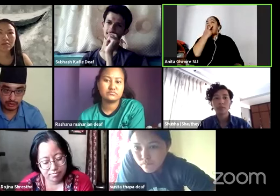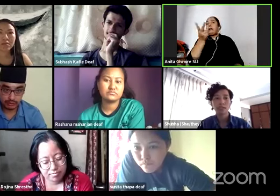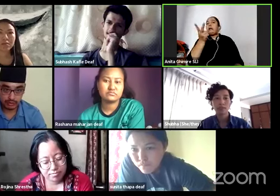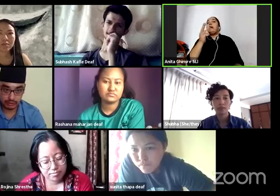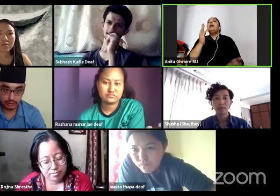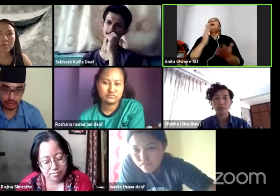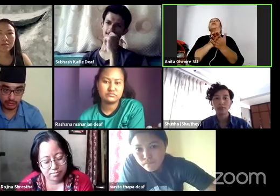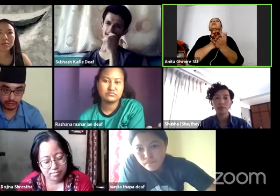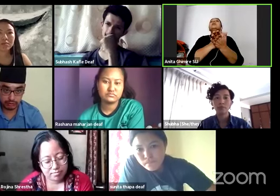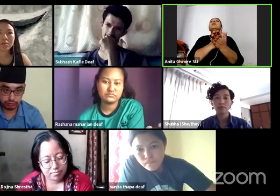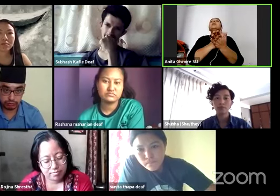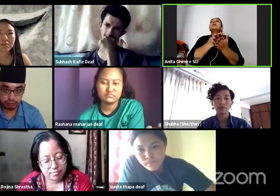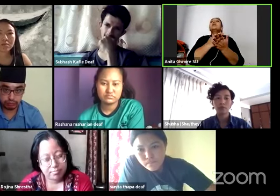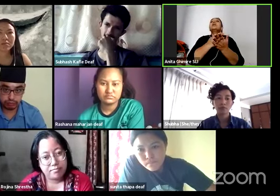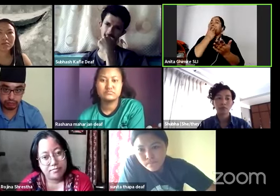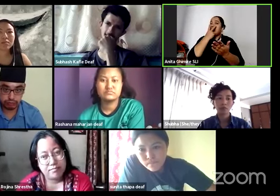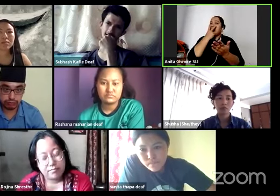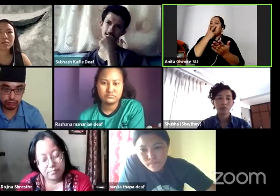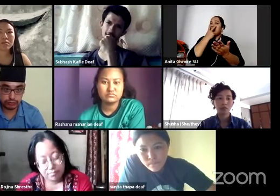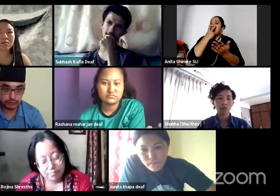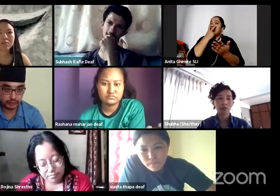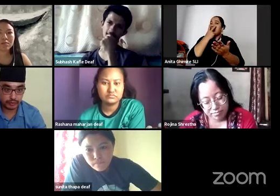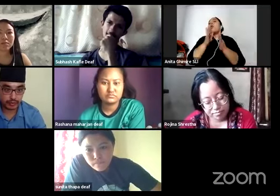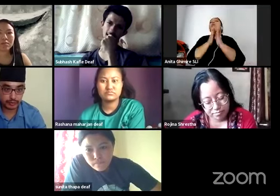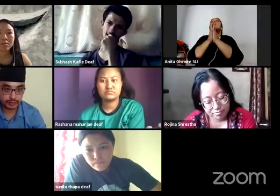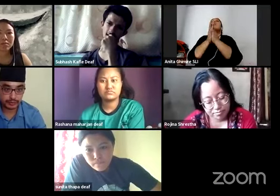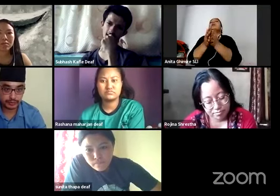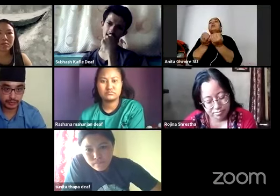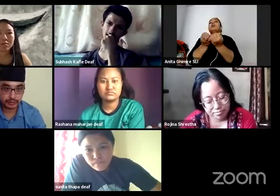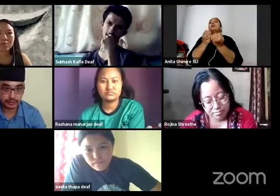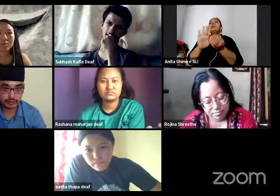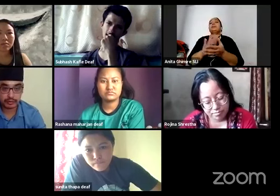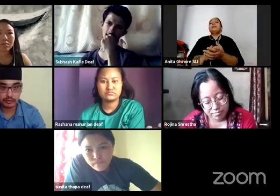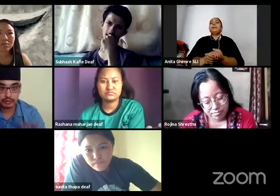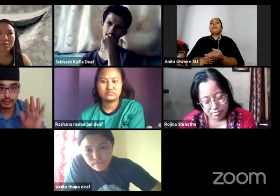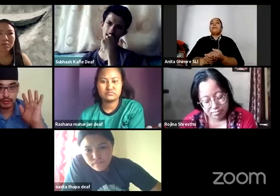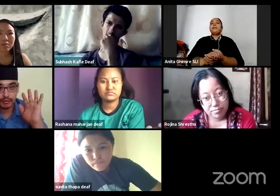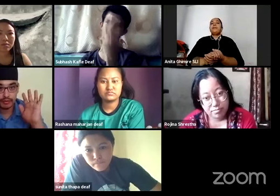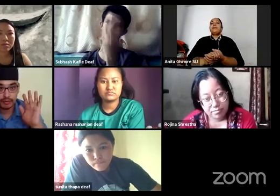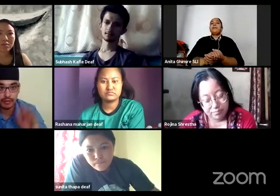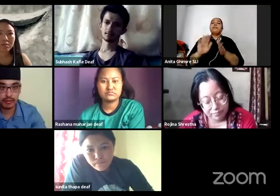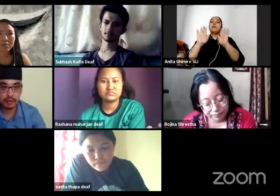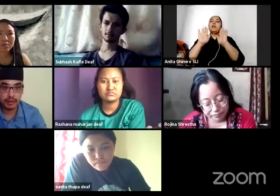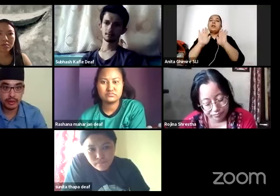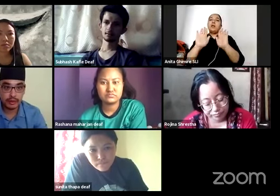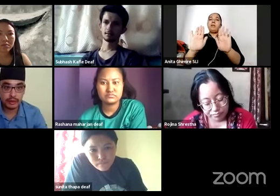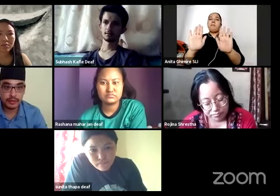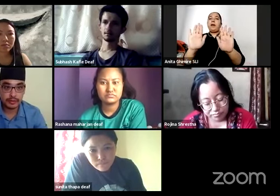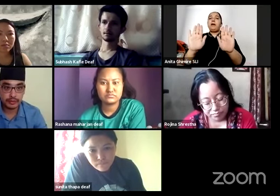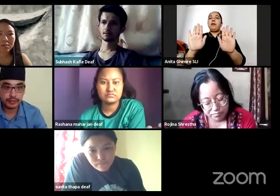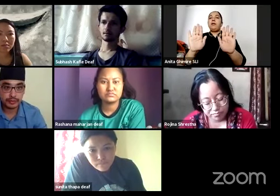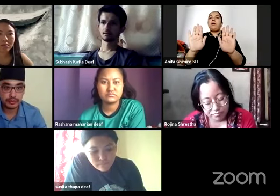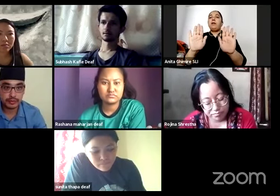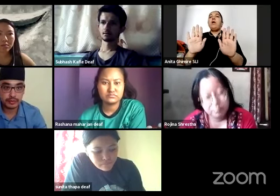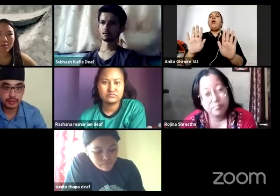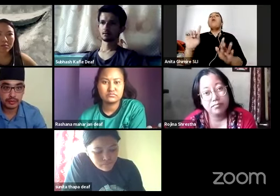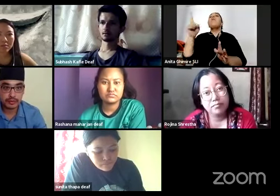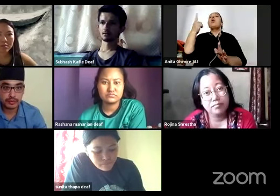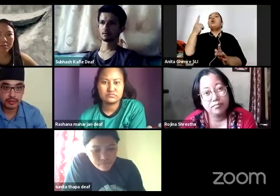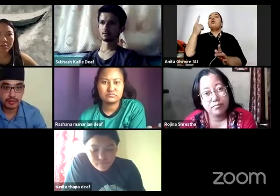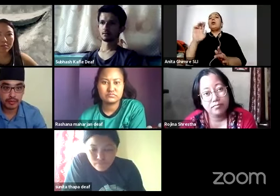भनिदिनु हुन म रिक्वेस्ट गर्छु। हस्, थ्याङ्क यू शुभ, थ्याङ्क यू फर्स्ट अफ अल मलाई होइन यो रिसर्चमा सँगै